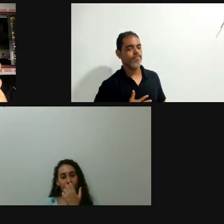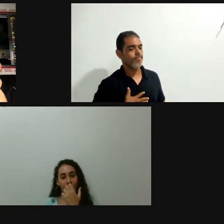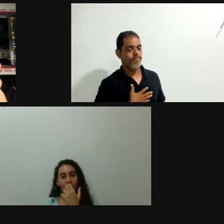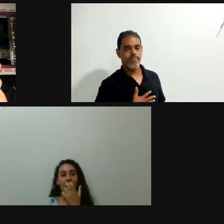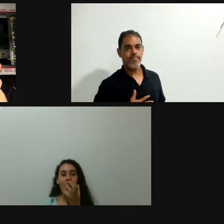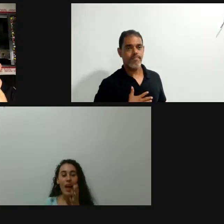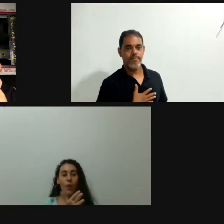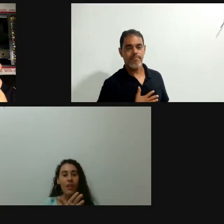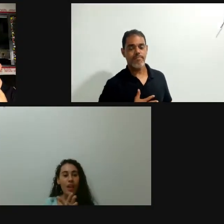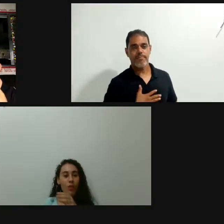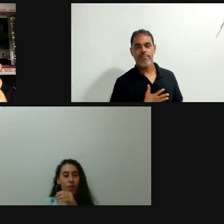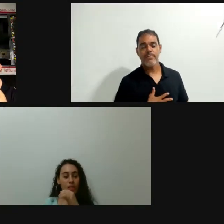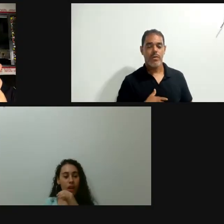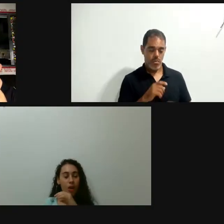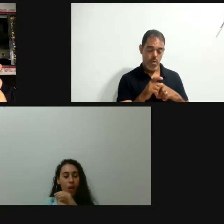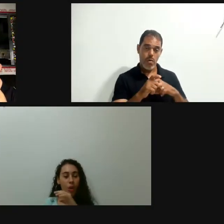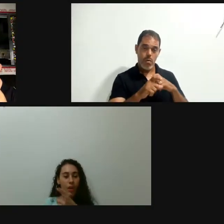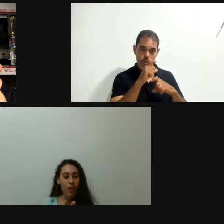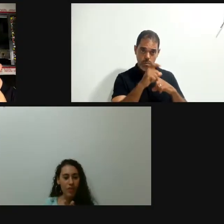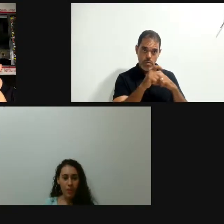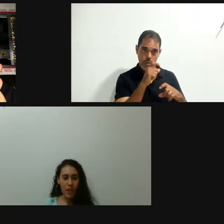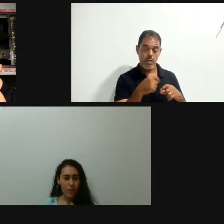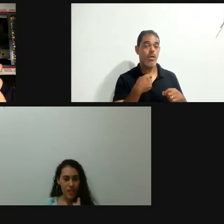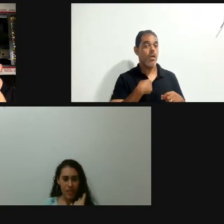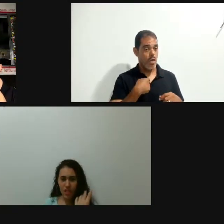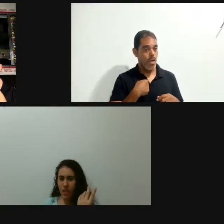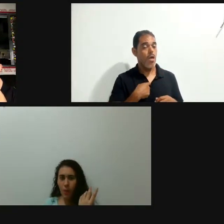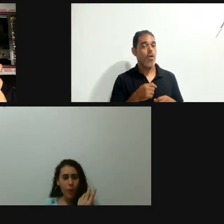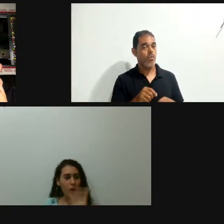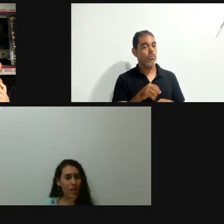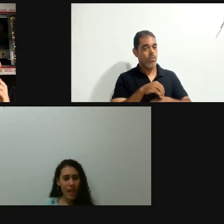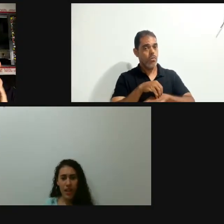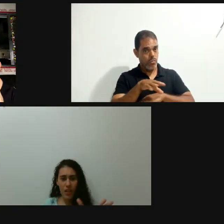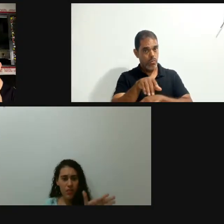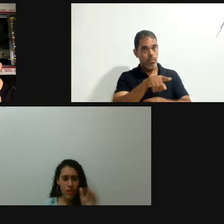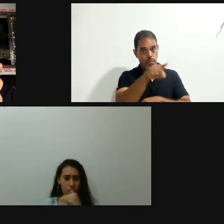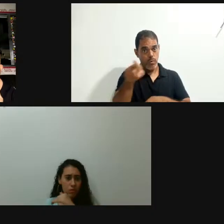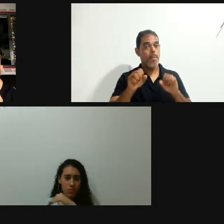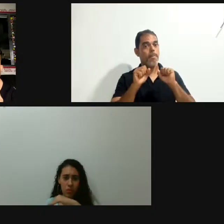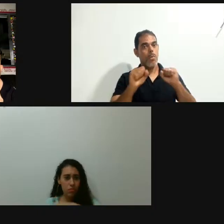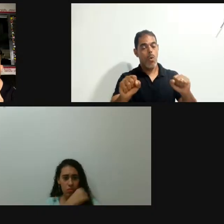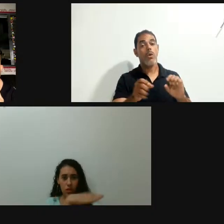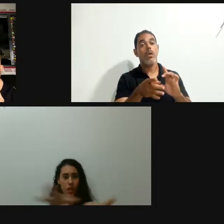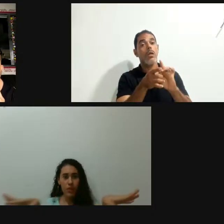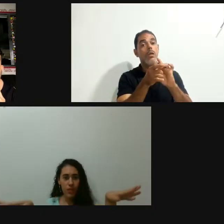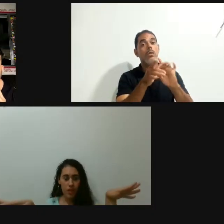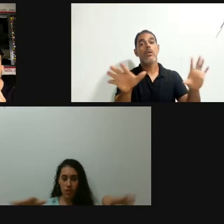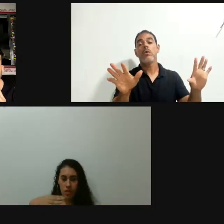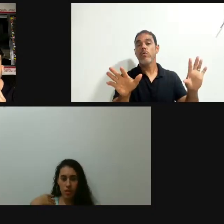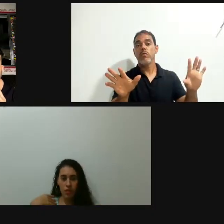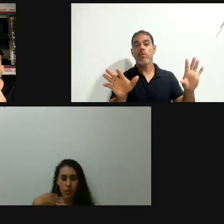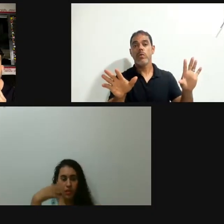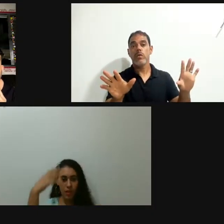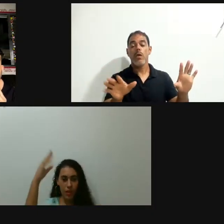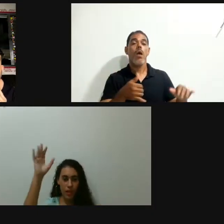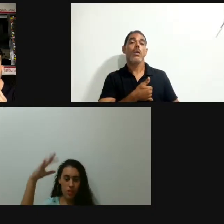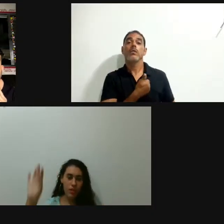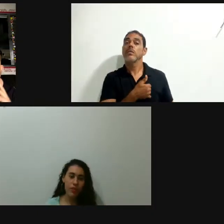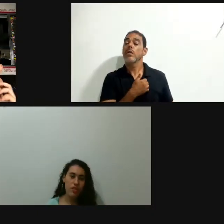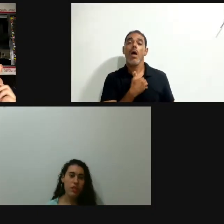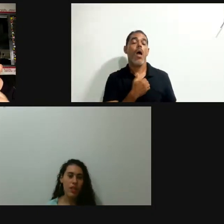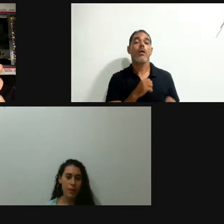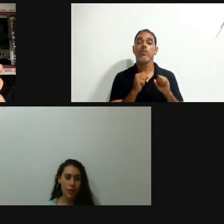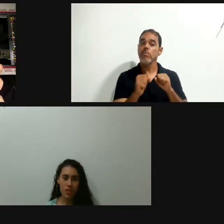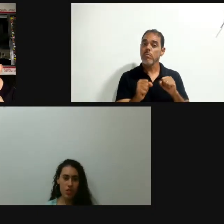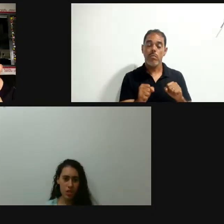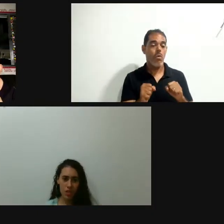Envolve a pessoa. Eu vou dizer, eu recomendo a família toda assistir. É livre, não livre de, vamos dizer, na questão da